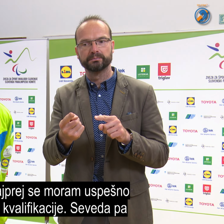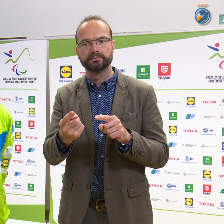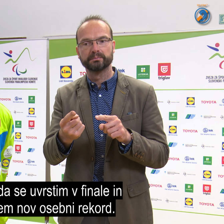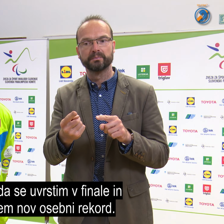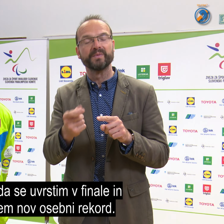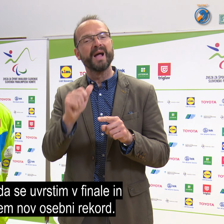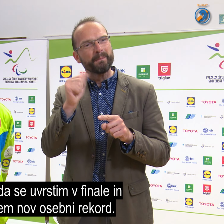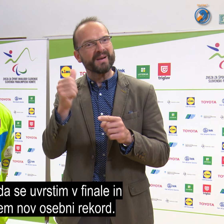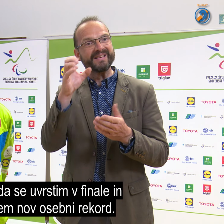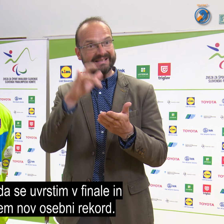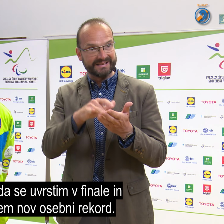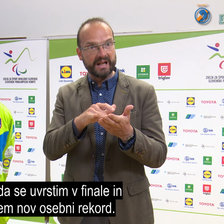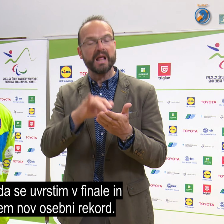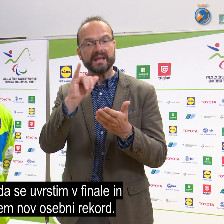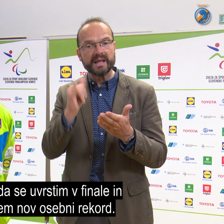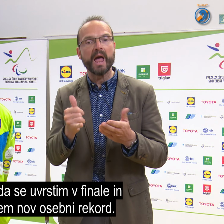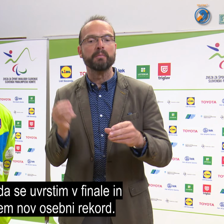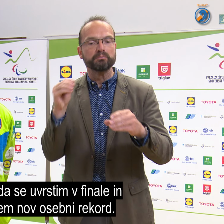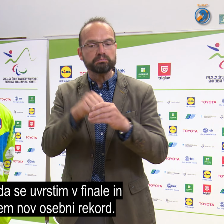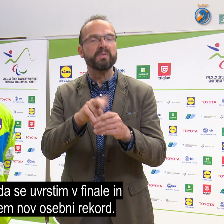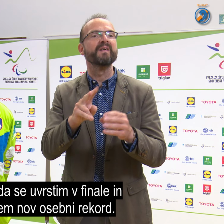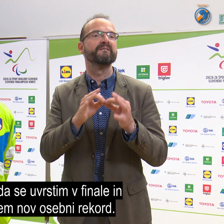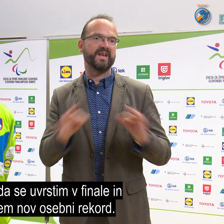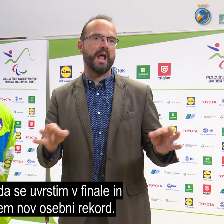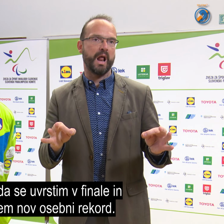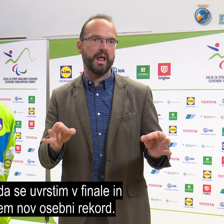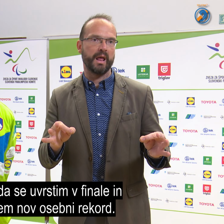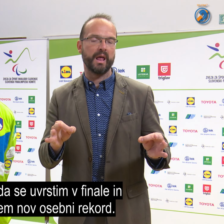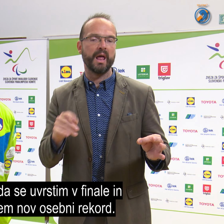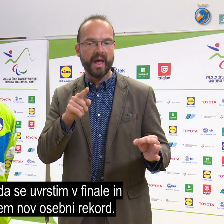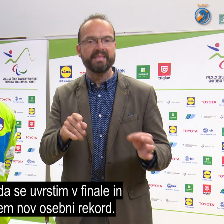Prvi cilj je seveda uvrstitev v finale in da tam